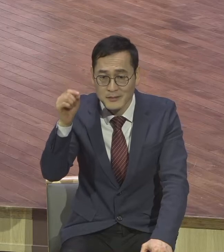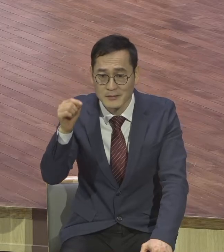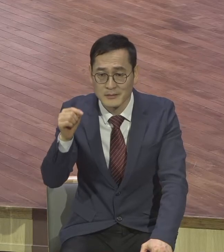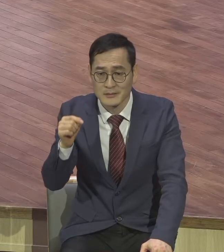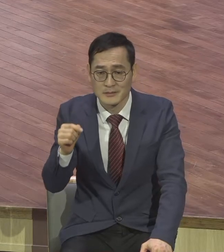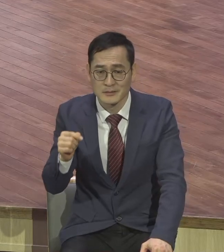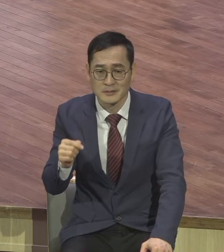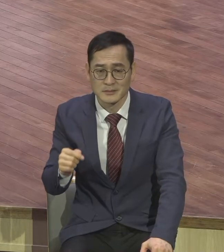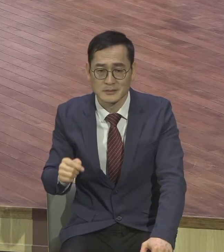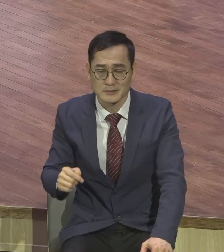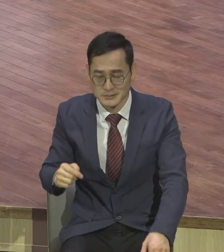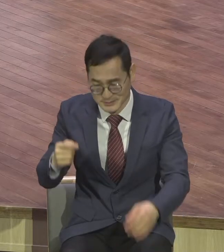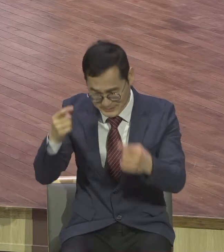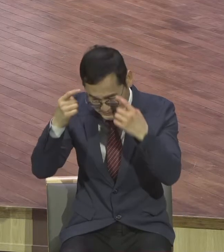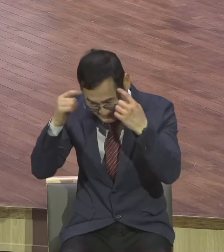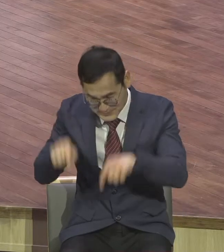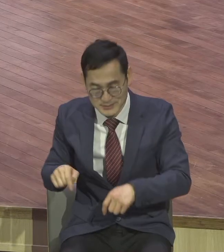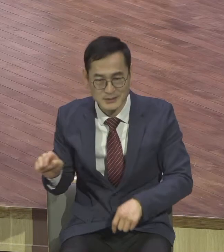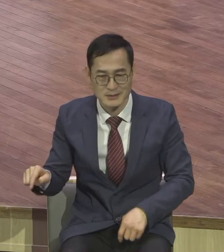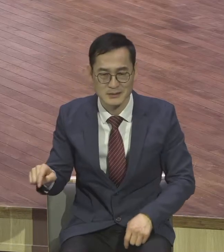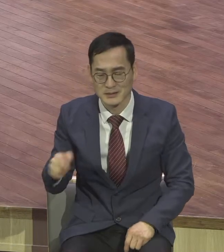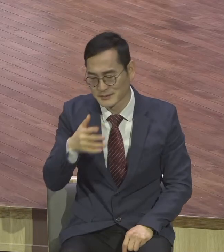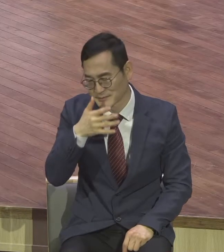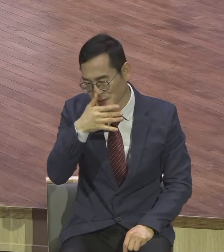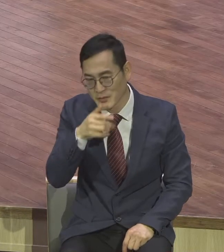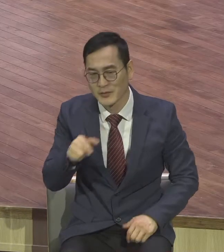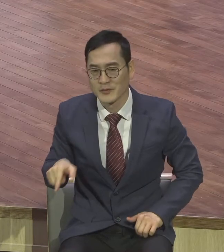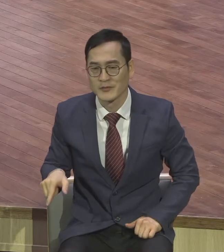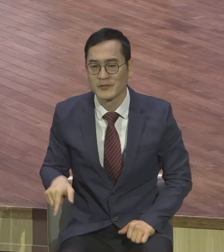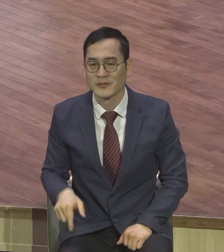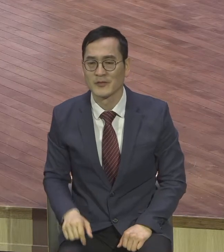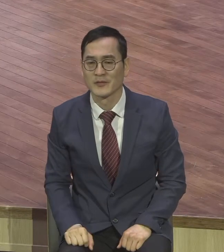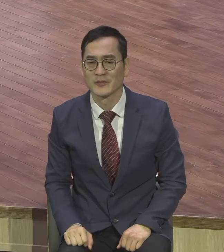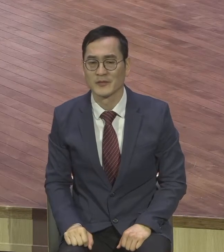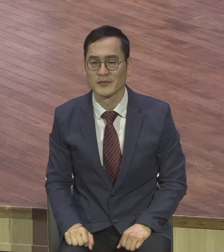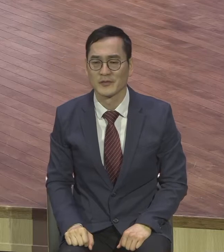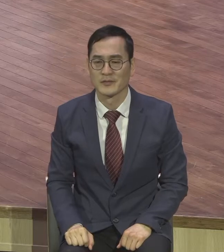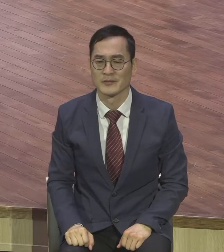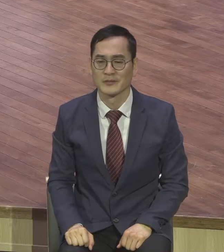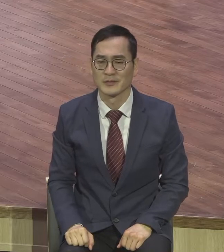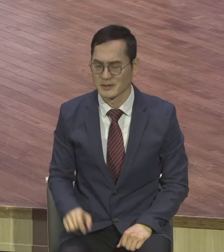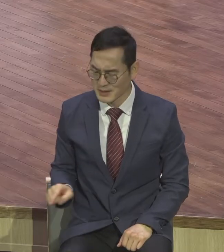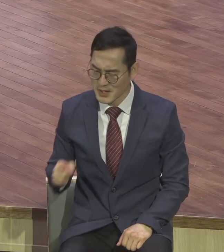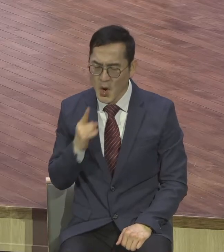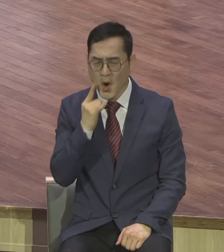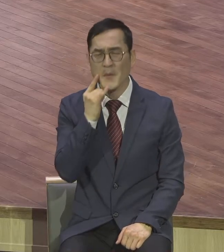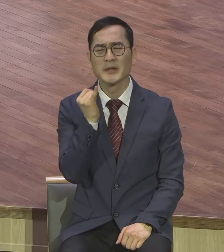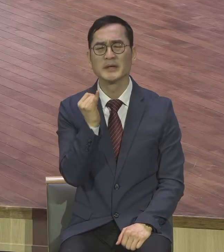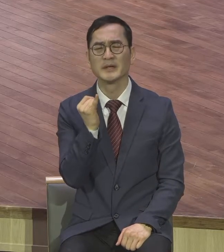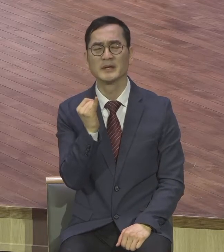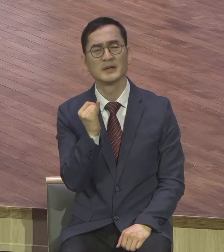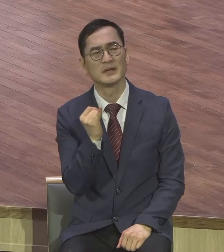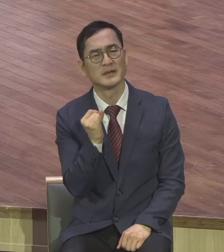이런 세배대 집안을 볼 때 뭘 느끼니까 인간의 삶이